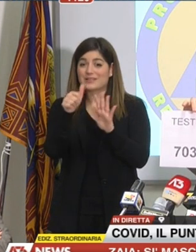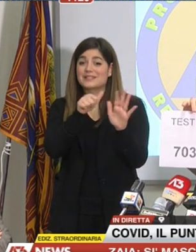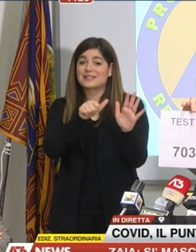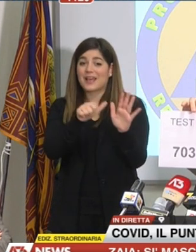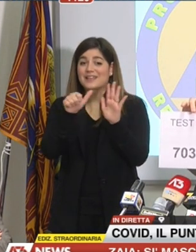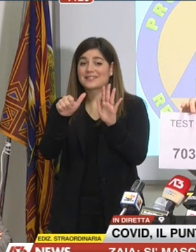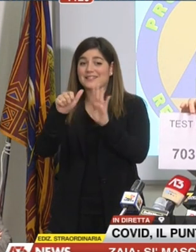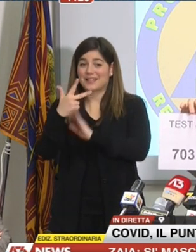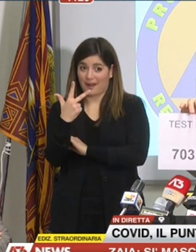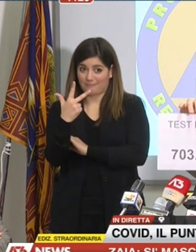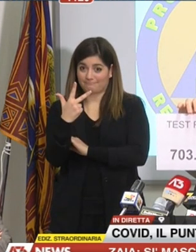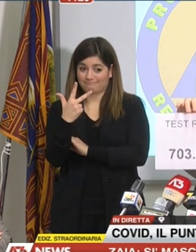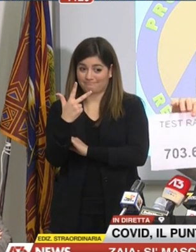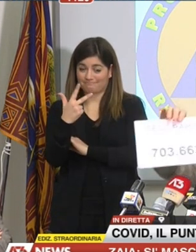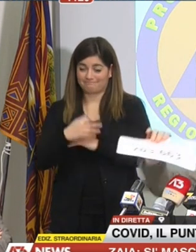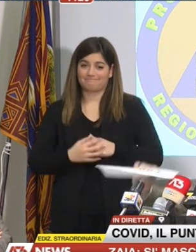6.63.